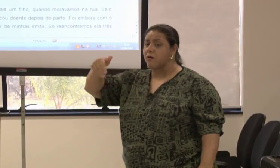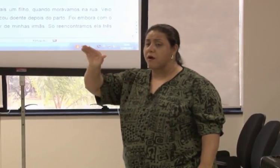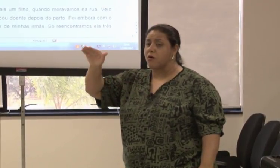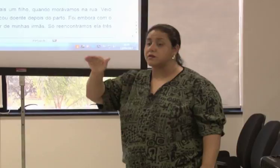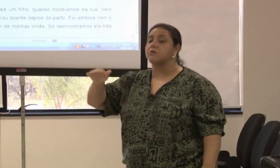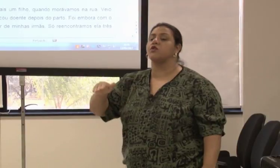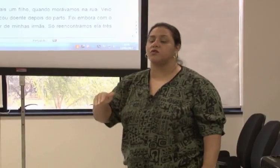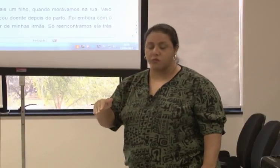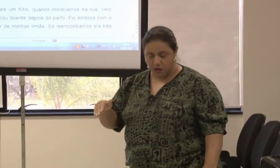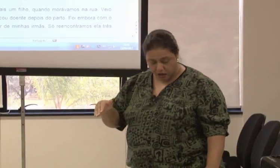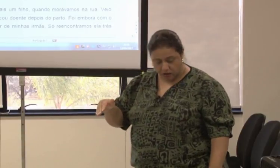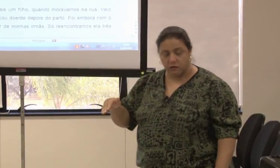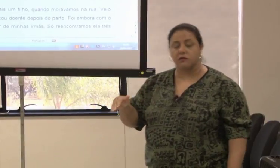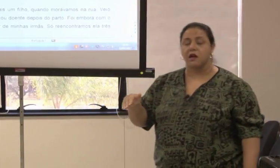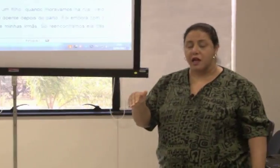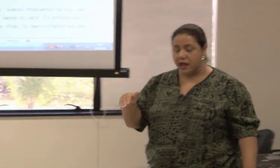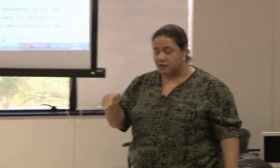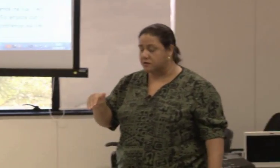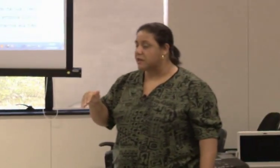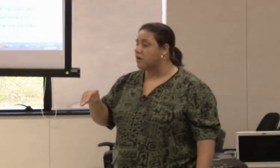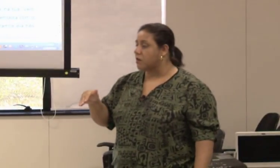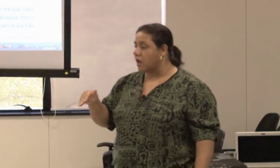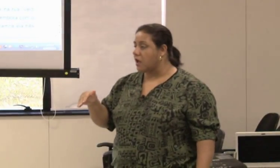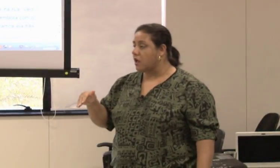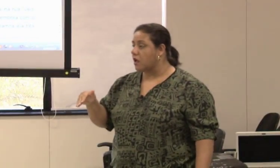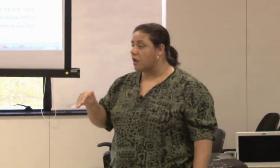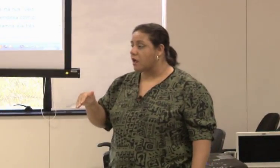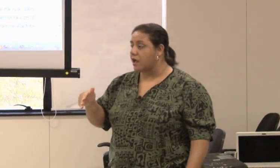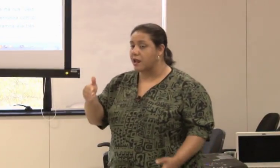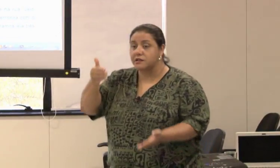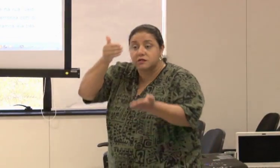uma coisa? Muito bem. Eles fizeram o quê? Eles